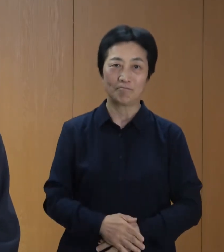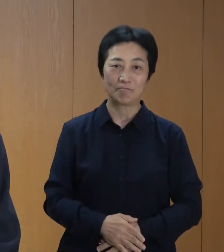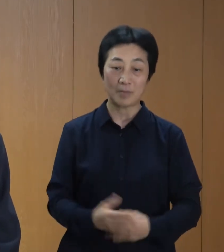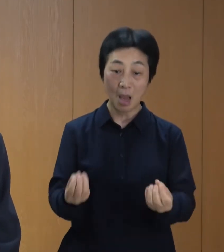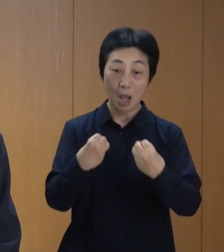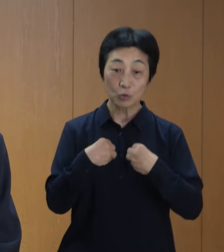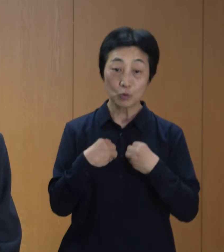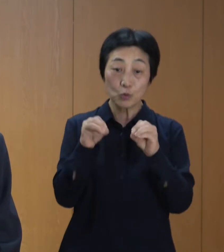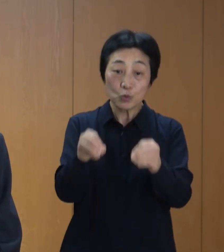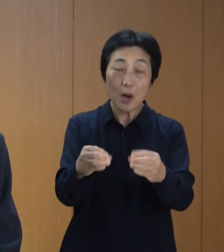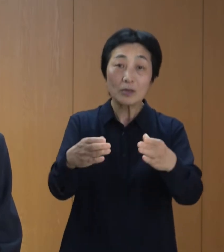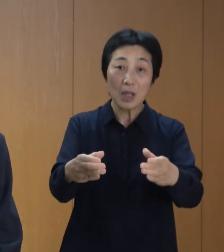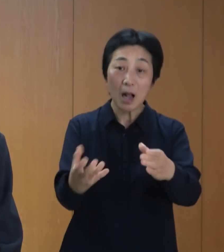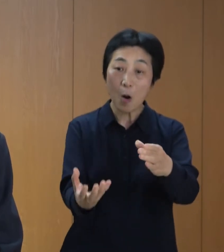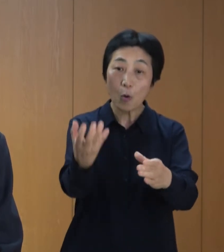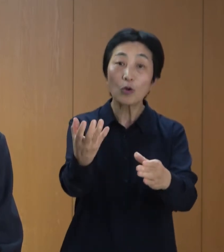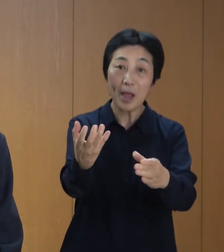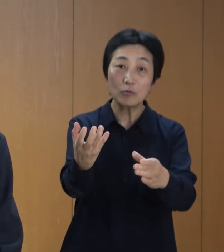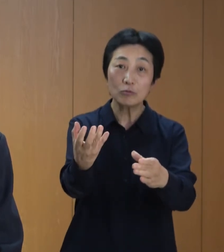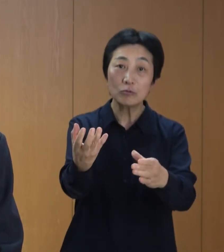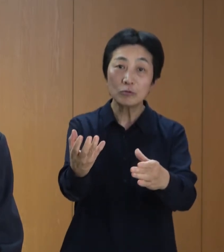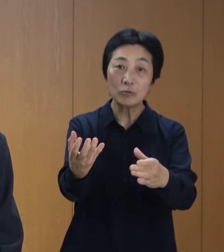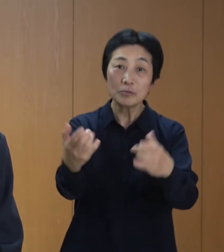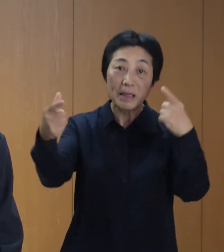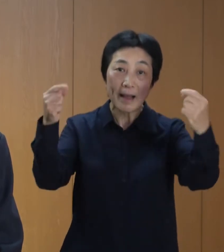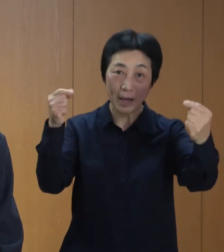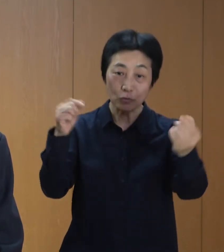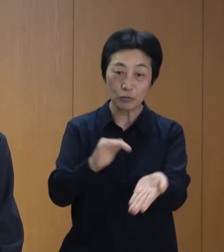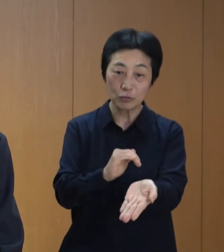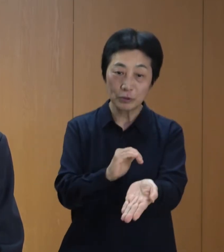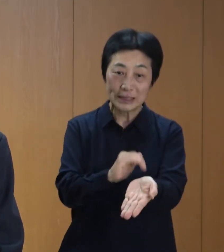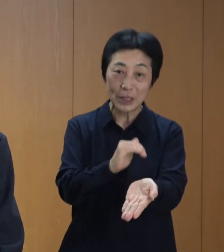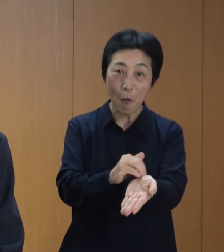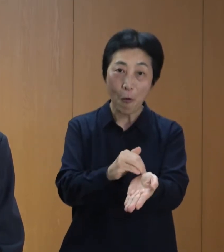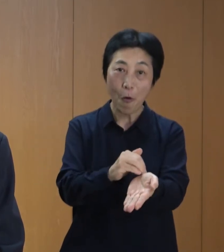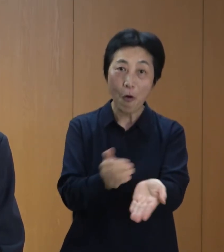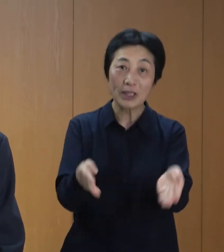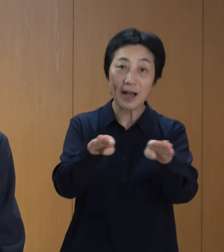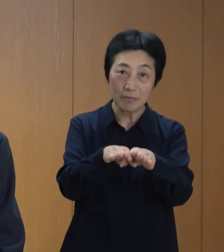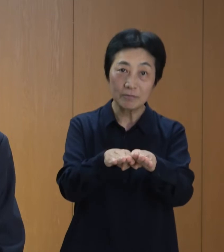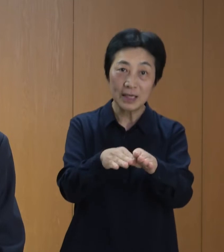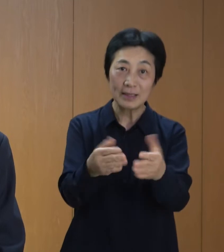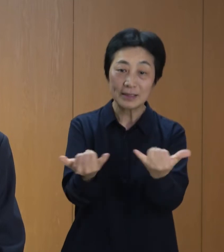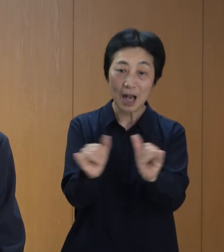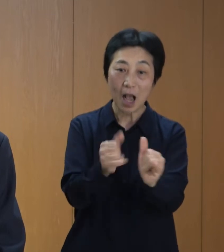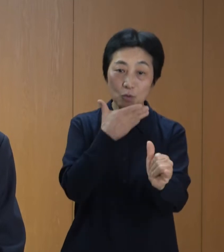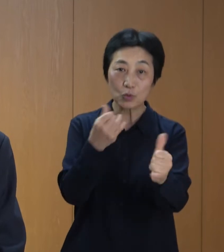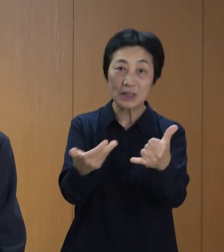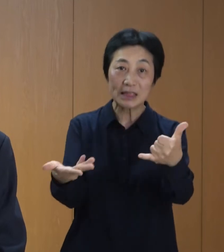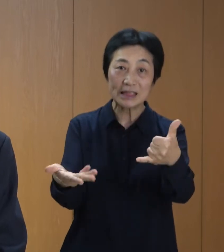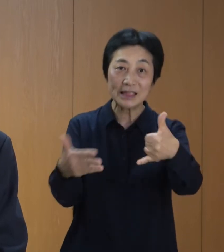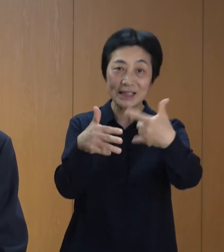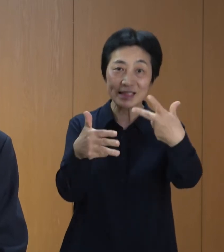生している医療機関や社会福祉施設、大学等の施設、事業者の皆さん、県民の皆様には特に次のこと